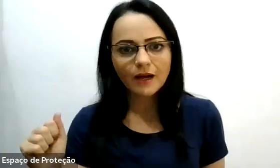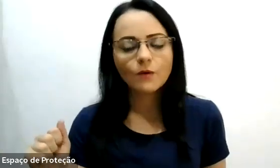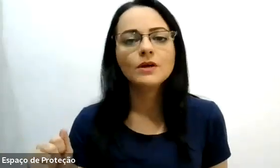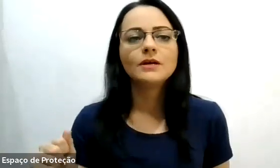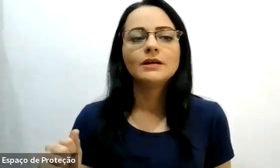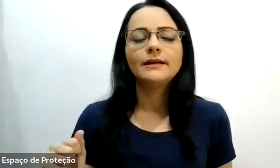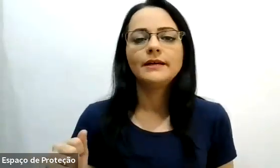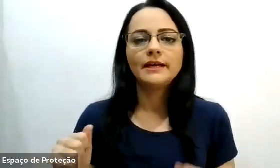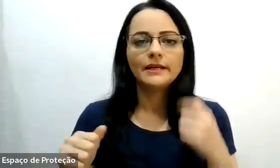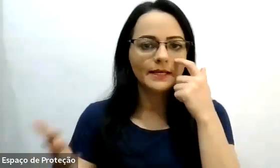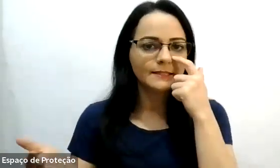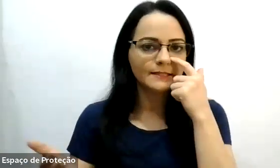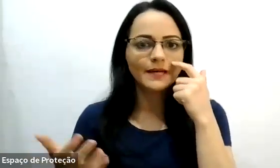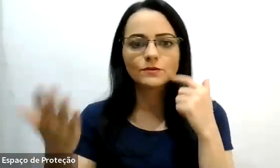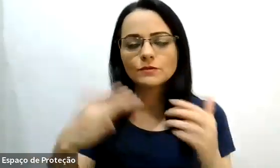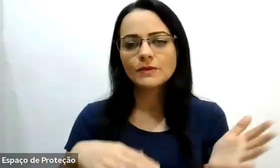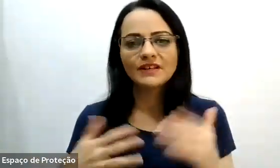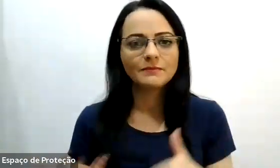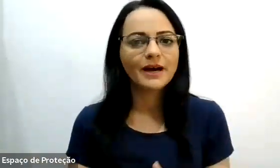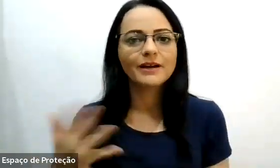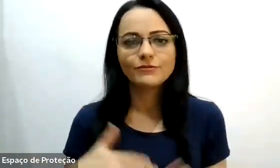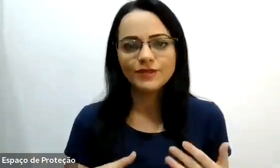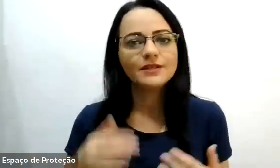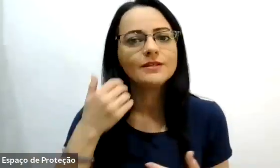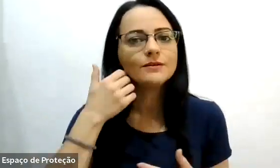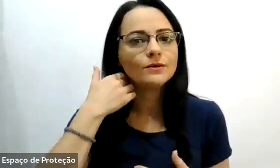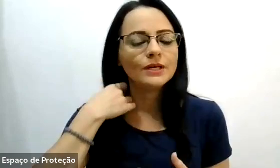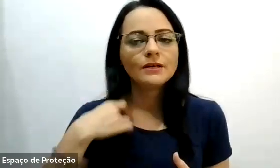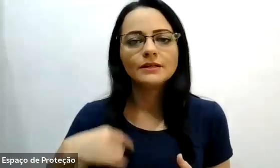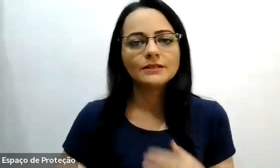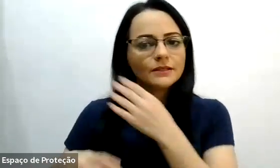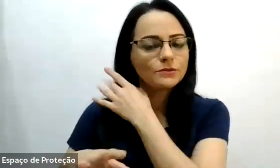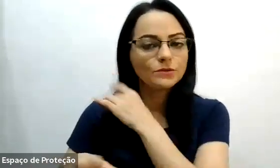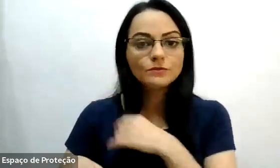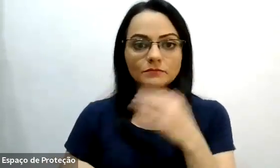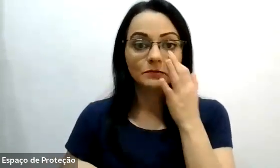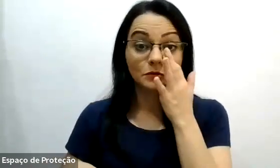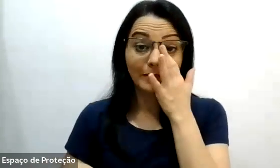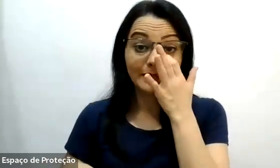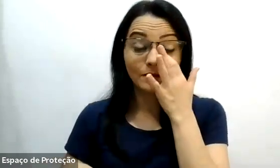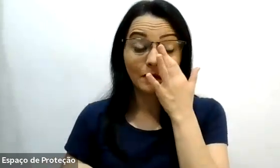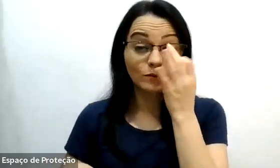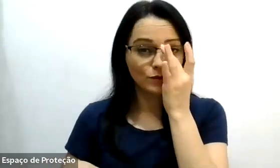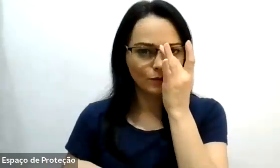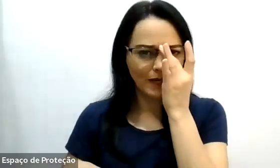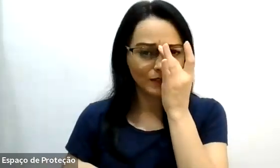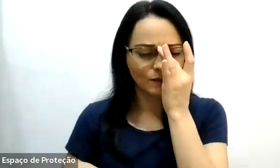manual, e esses básicos mãe, pai, filho, tudo mais eu tenho um curso básico,